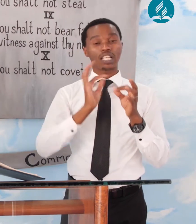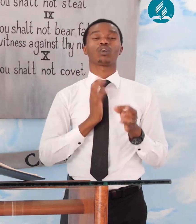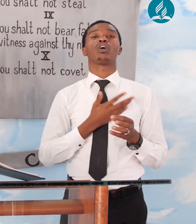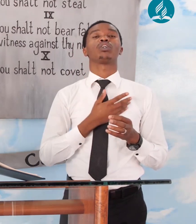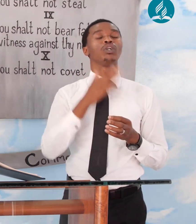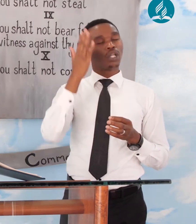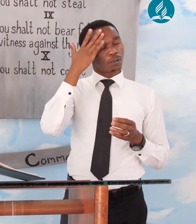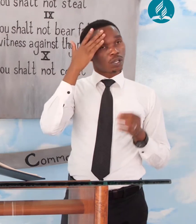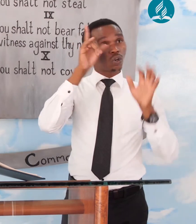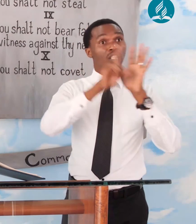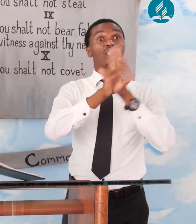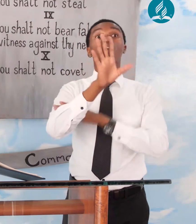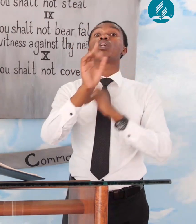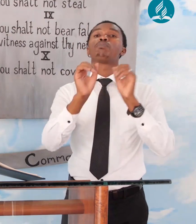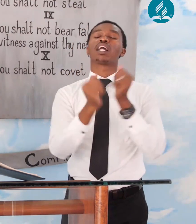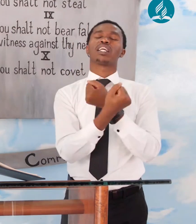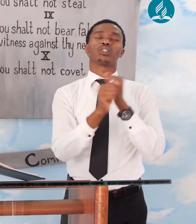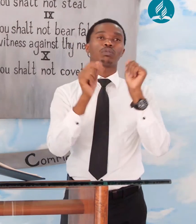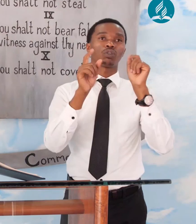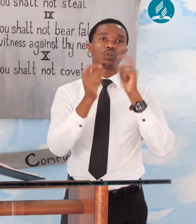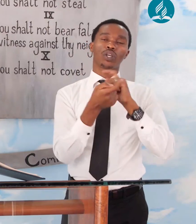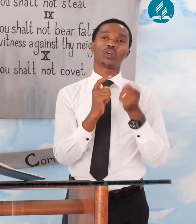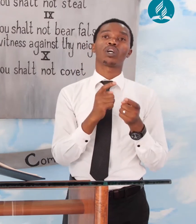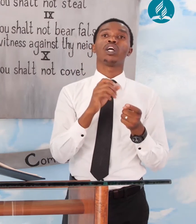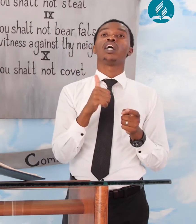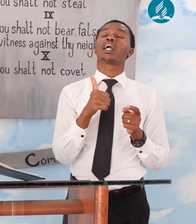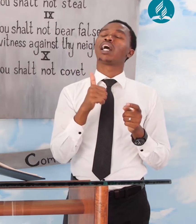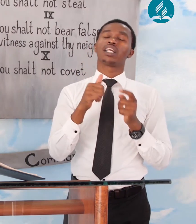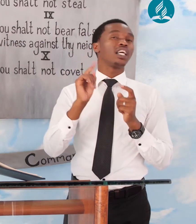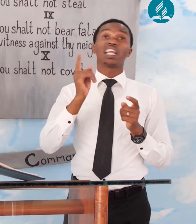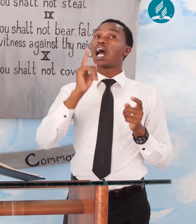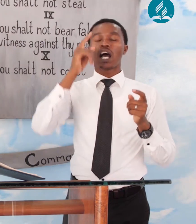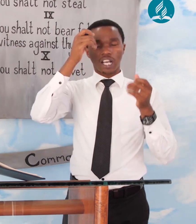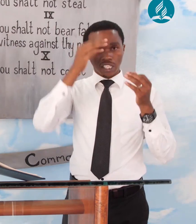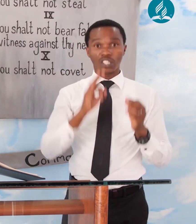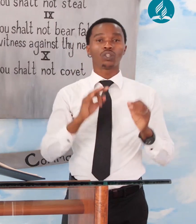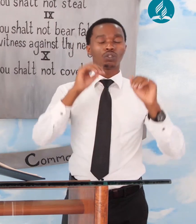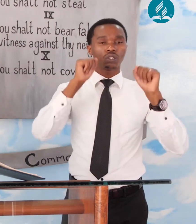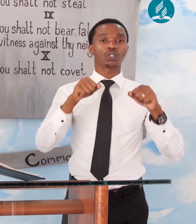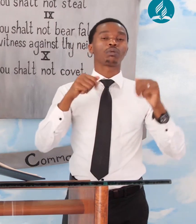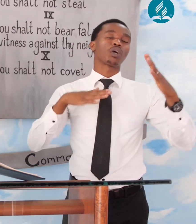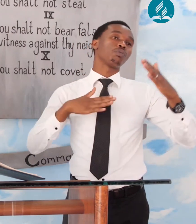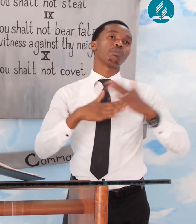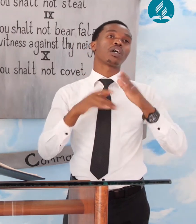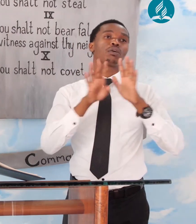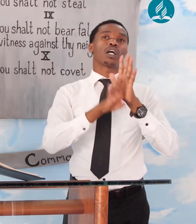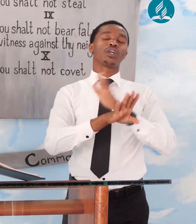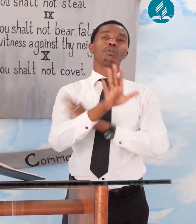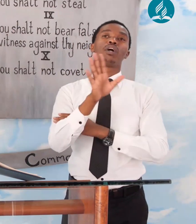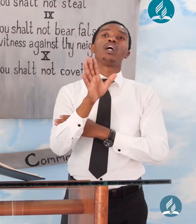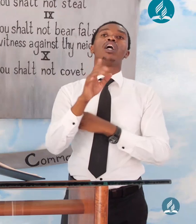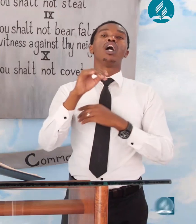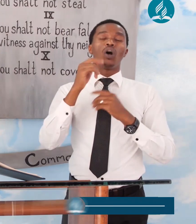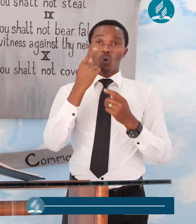yuko igihe turi kumwe n'Imana umugambi wayo ntawuza ukoma mu nkokora uretse twebwe ubwacu maze